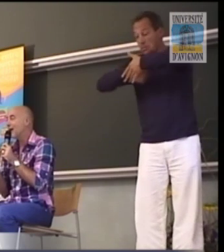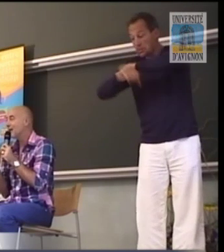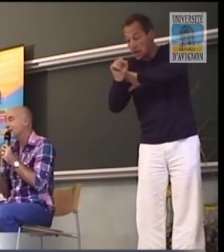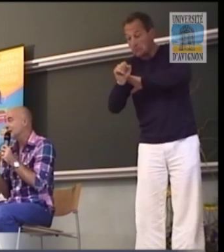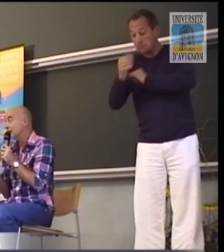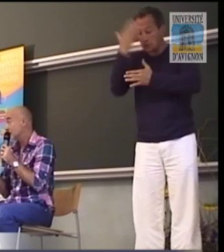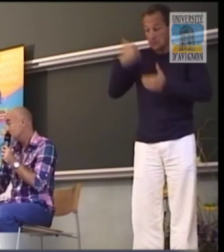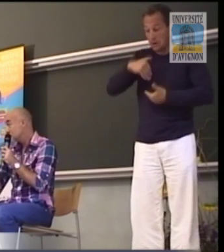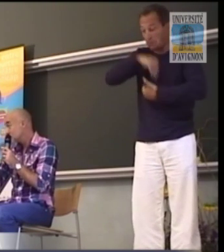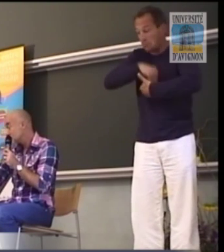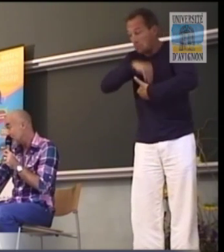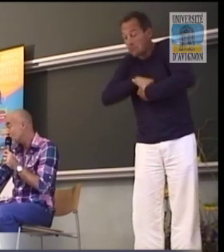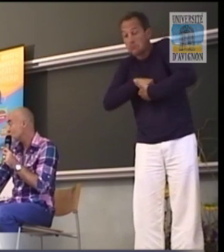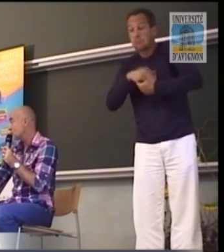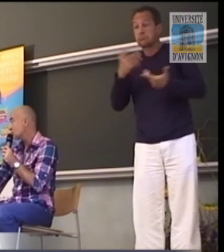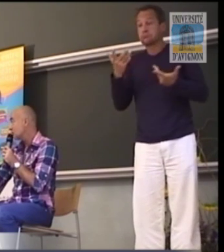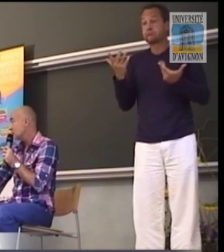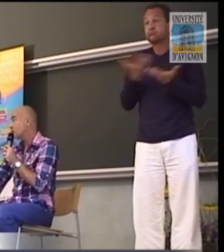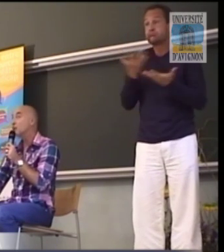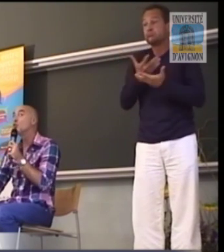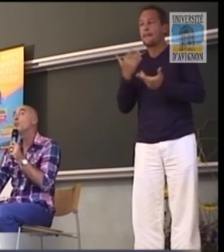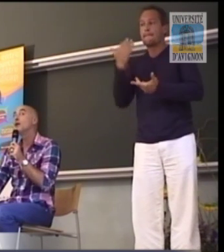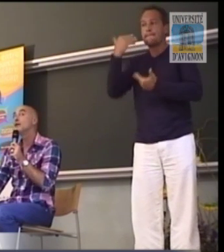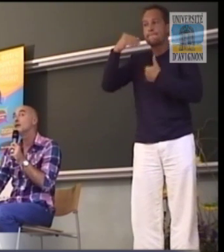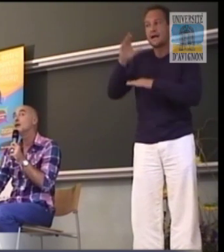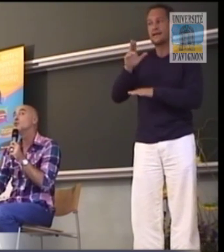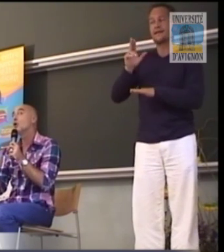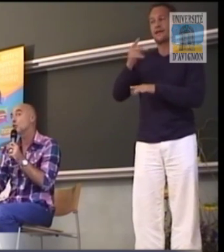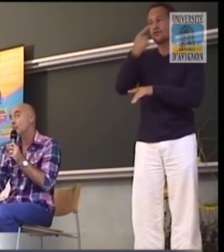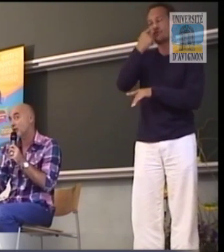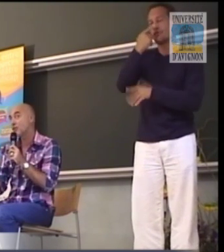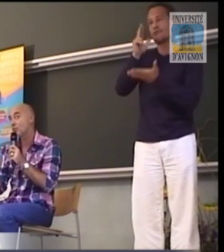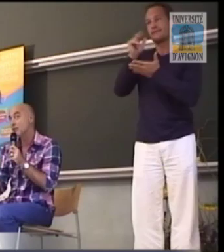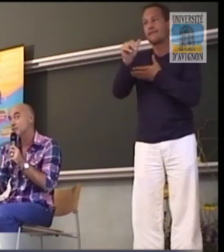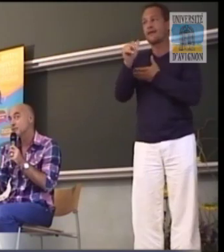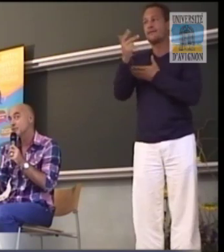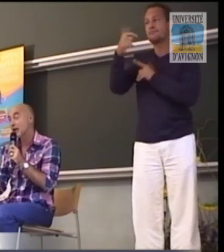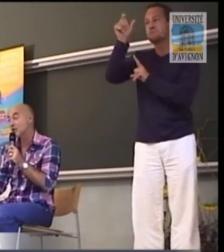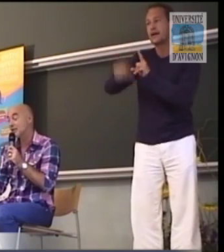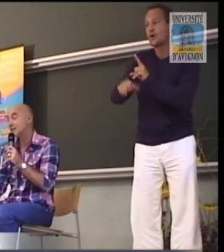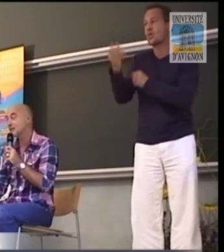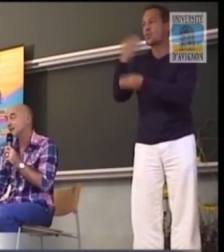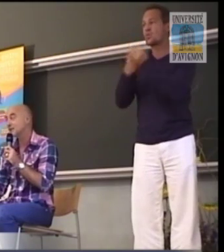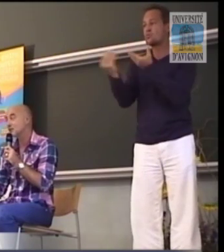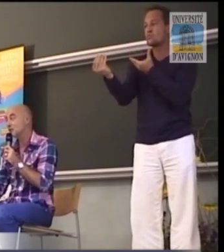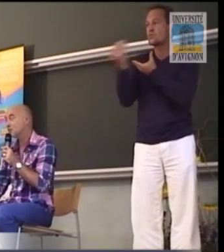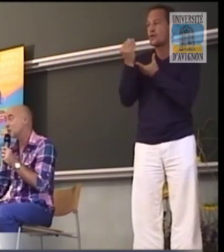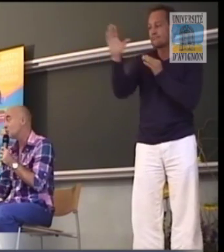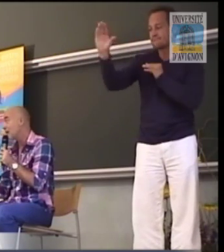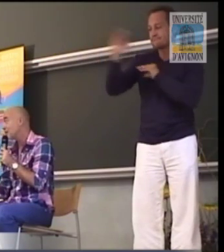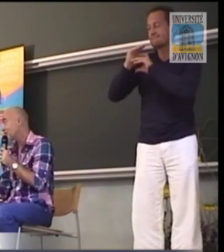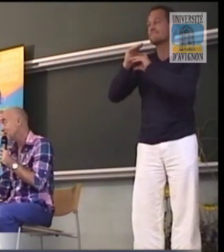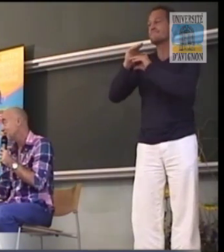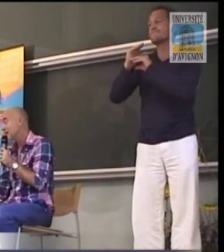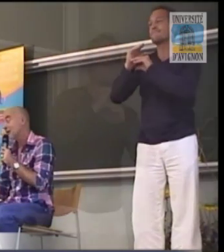quelque part, quelqu'un, quelque chose, va nous compléter et nous rendre performants. Alors ce qui est très intéressant, c'est qu'une fois que le